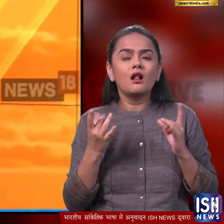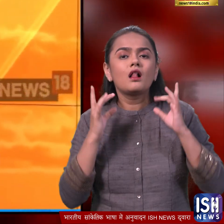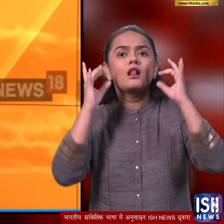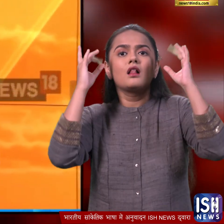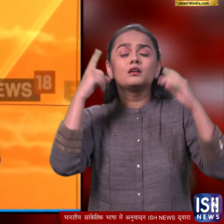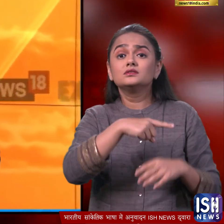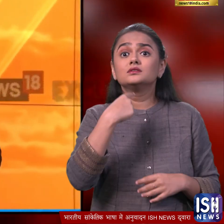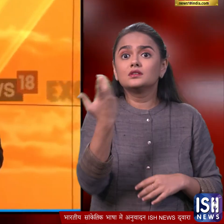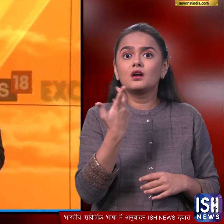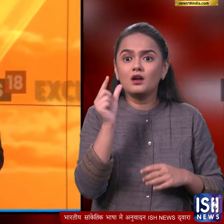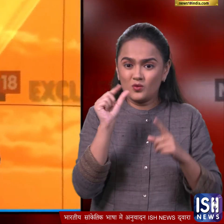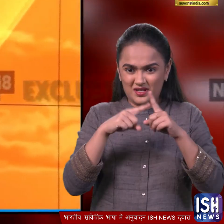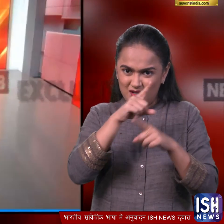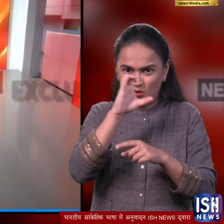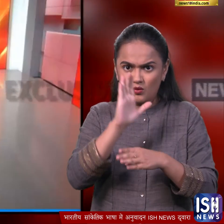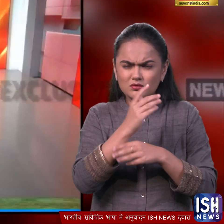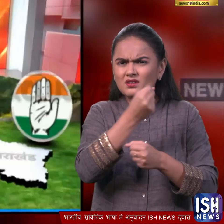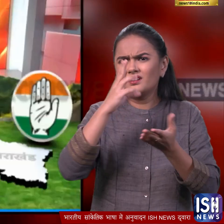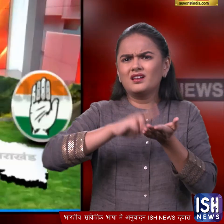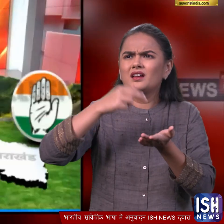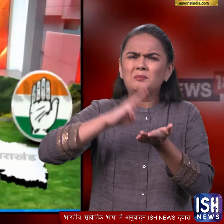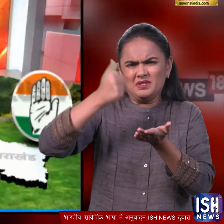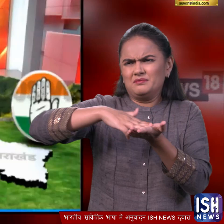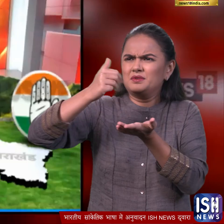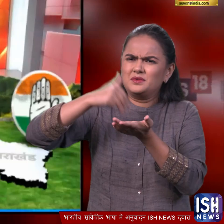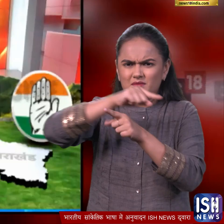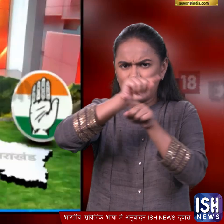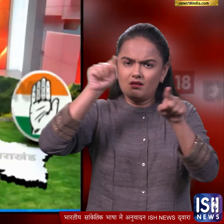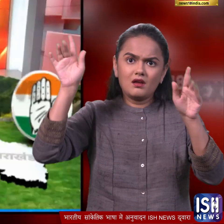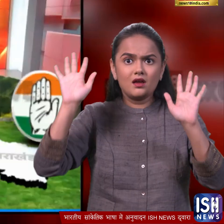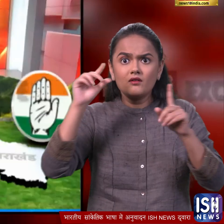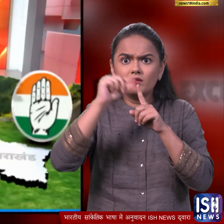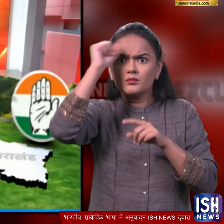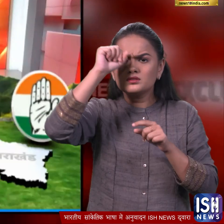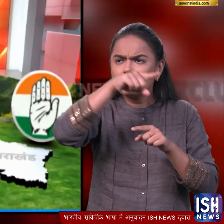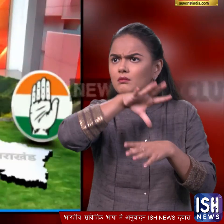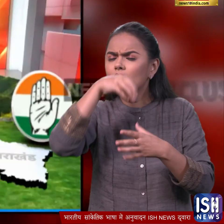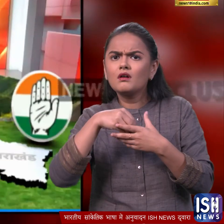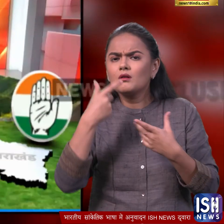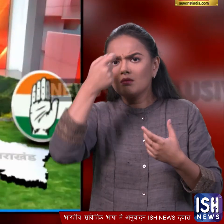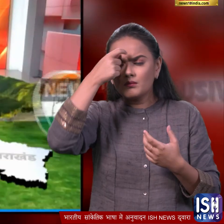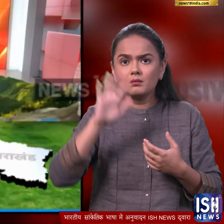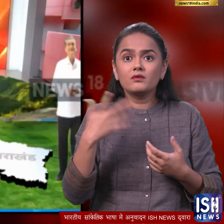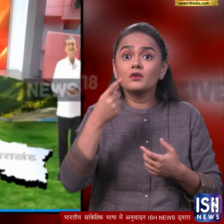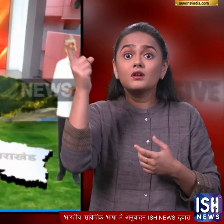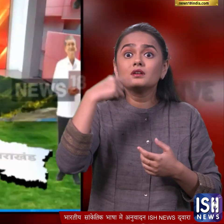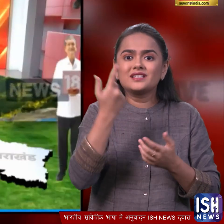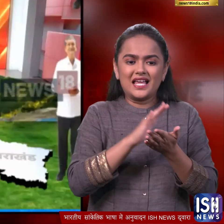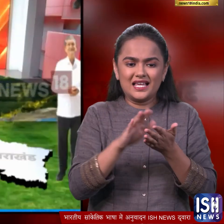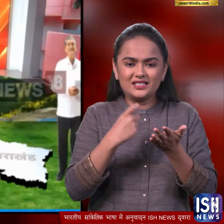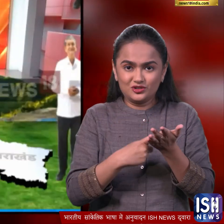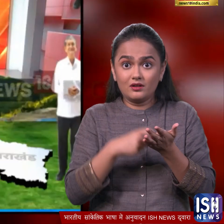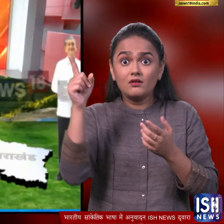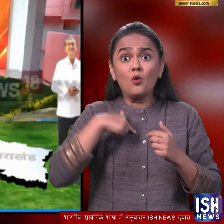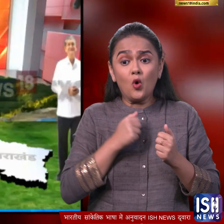बवाल शुरू हो गया। बताया गया कि उत्तराखंड कांग्रेस के कई नेताओं को टिकट बंटवारे के पंजाब फॉर्मूले पर आपत्ति है, क्योंकि पार्टी के कद्दावर